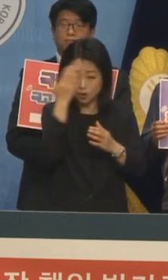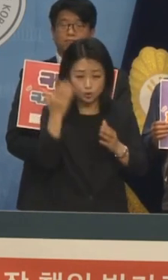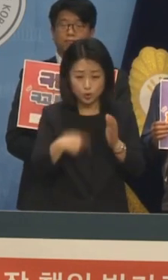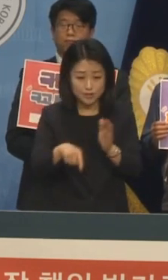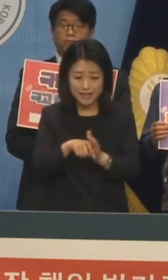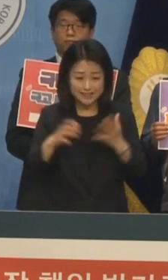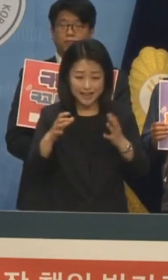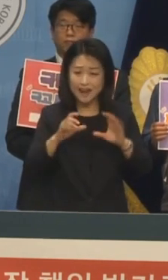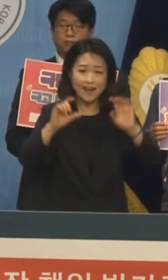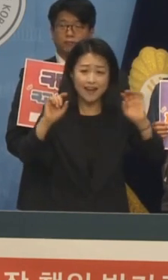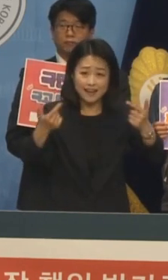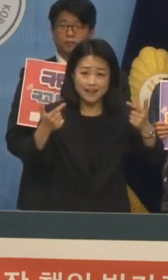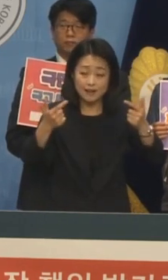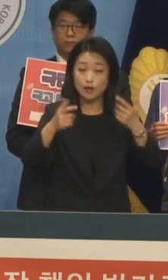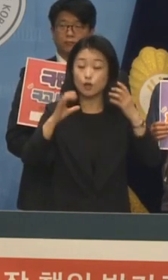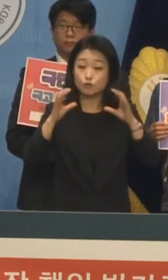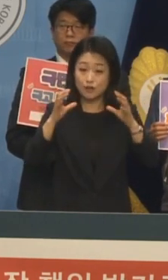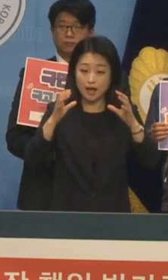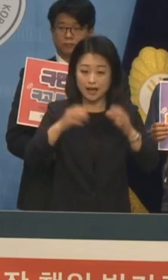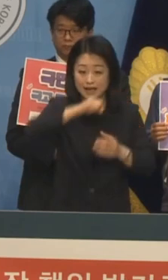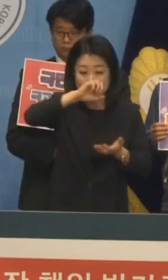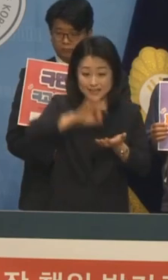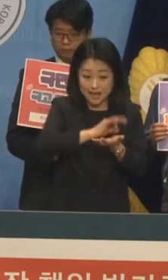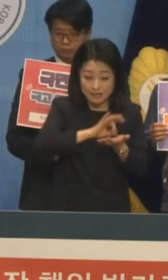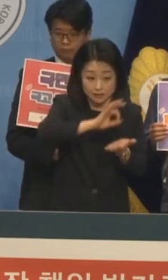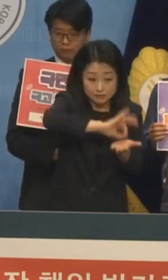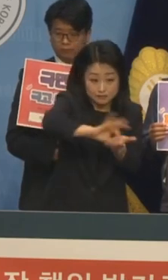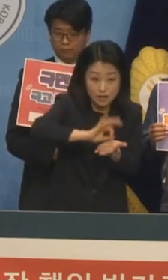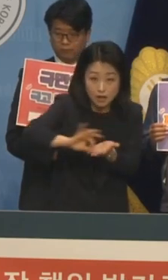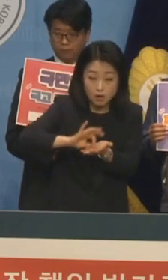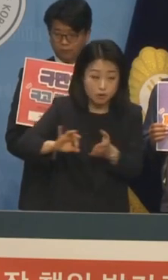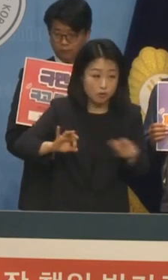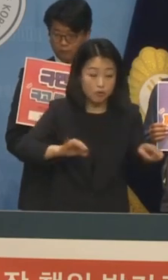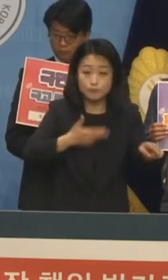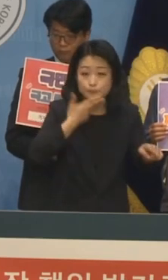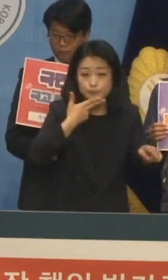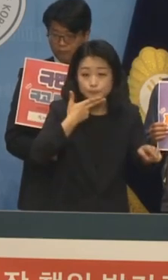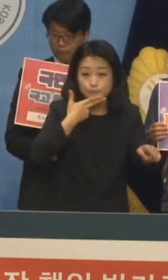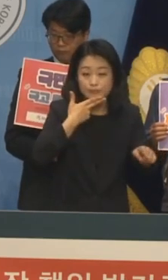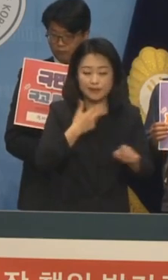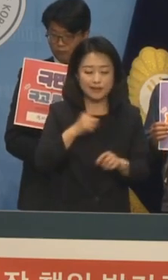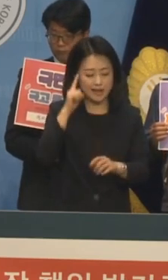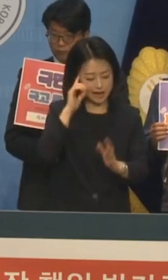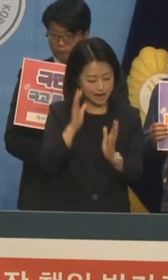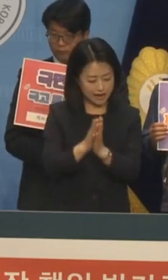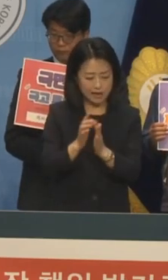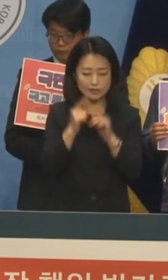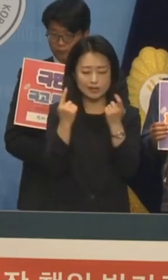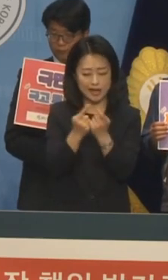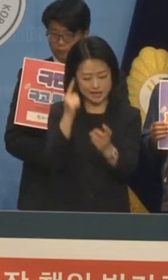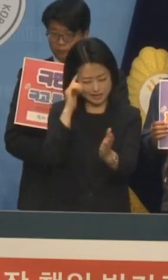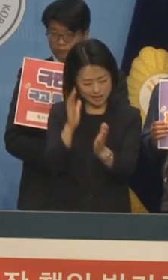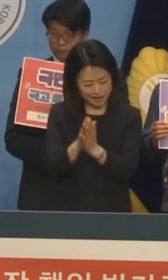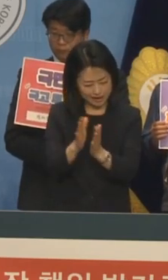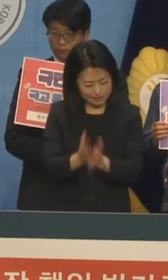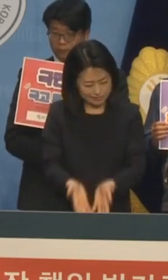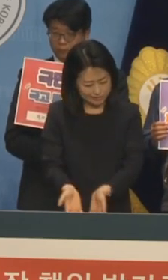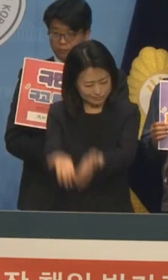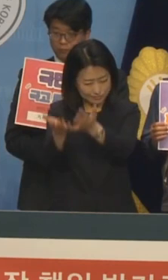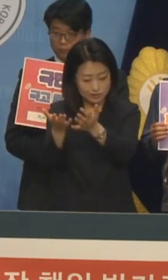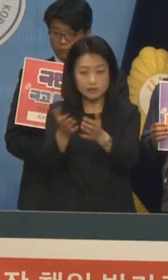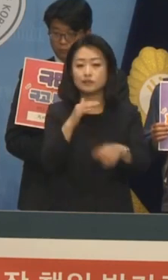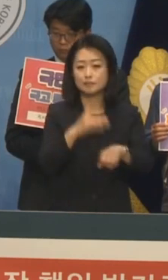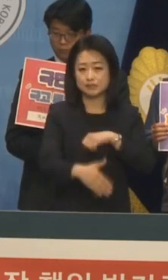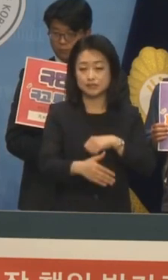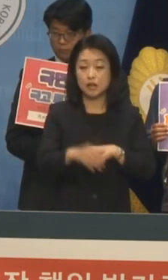위한 나라, 이에 필요한 나라 재정의 역할과 책임을 부정하면서 각자 도생을 강요하는 행태만 보일 뿐입니다. OECD